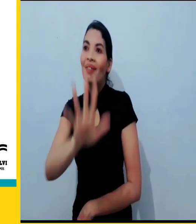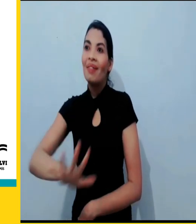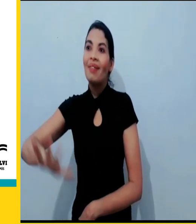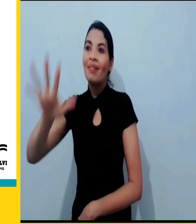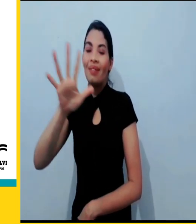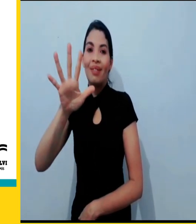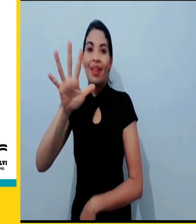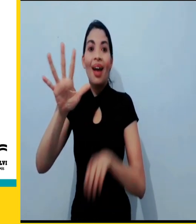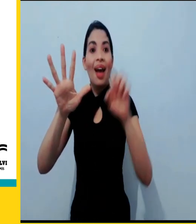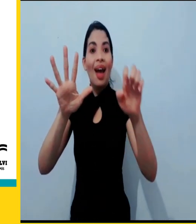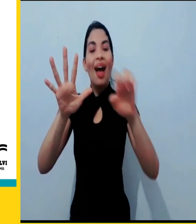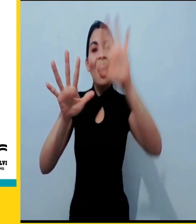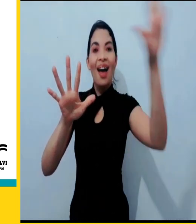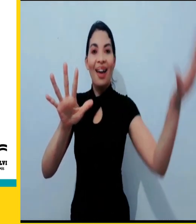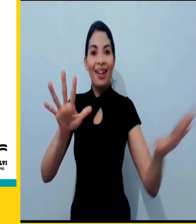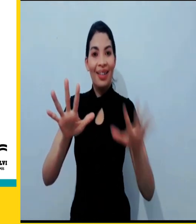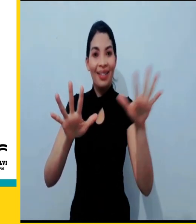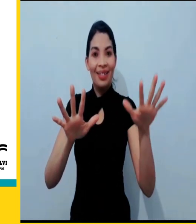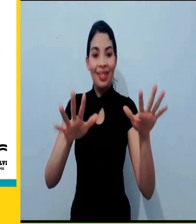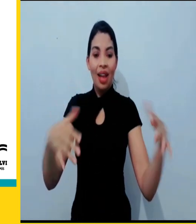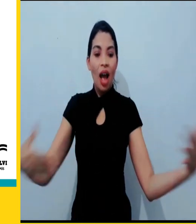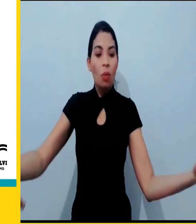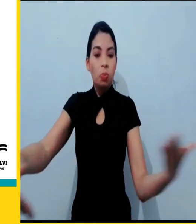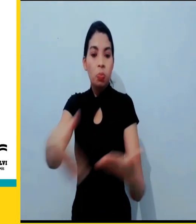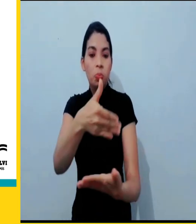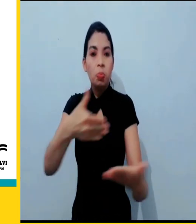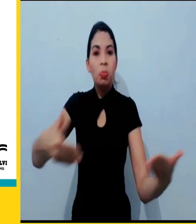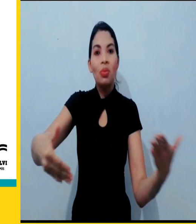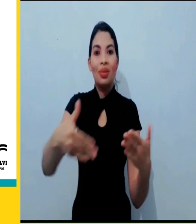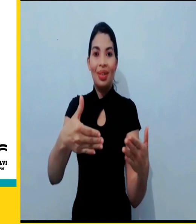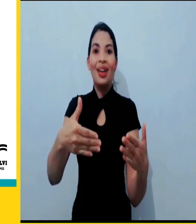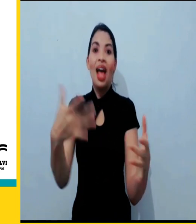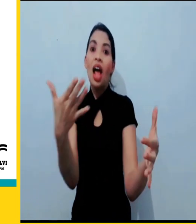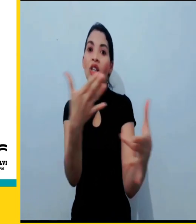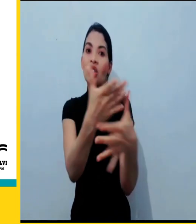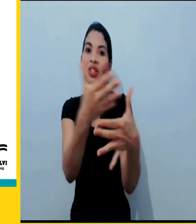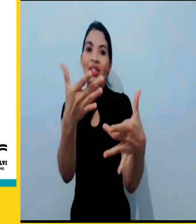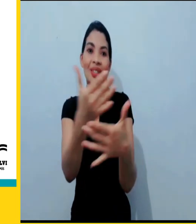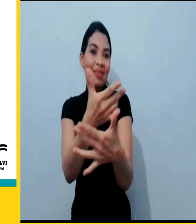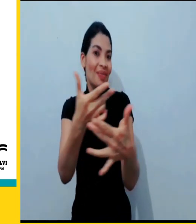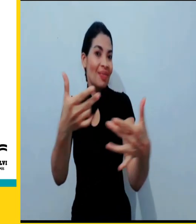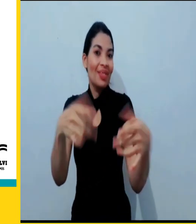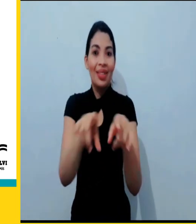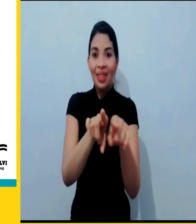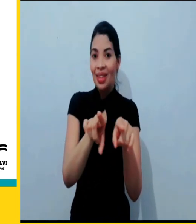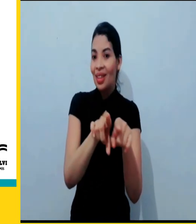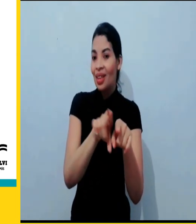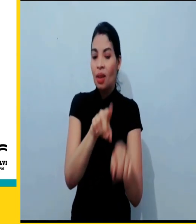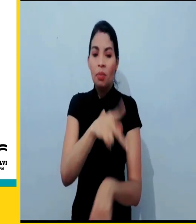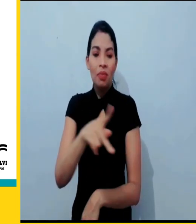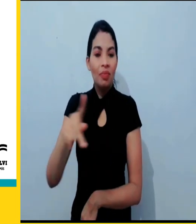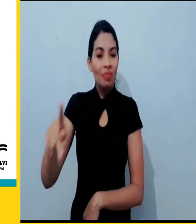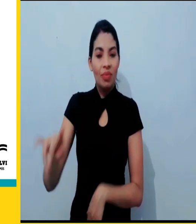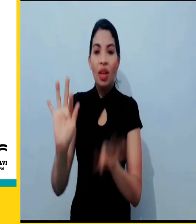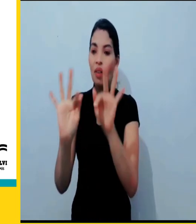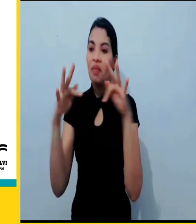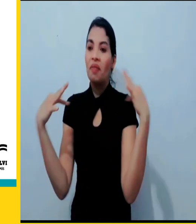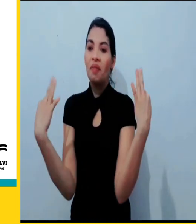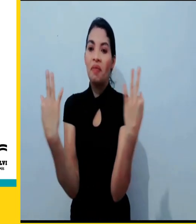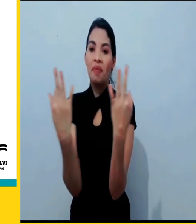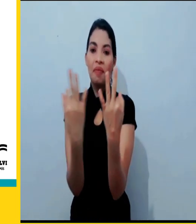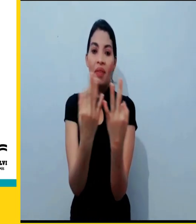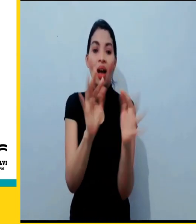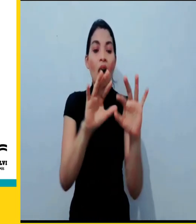federais, estaduais e municipais, como também todo o corpo docente, famílias e